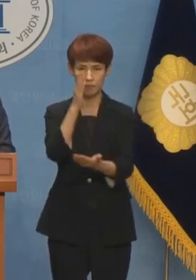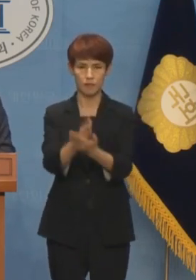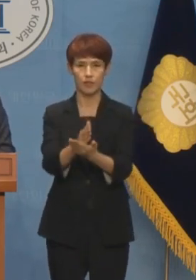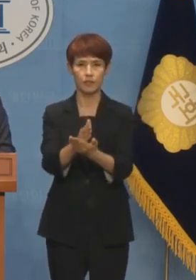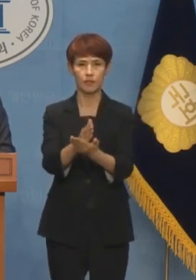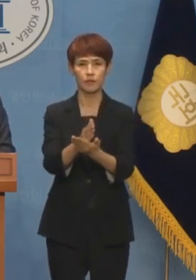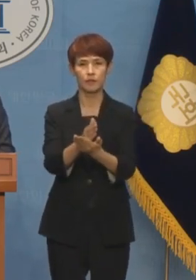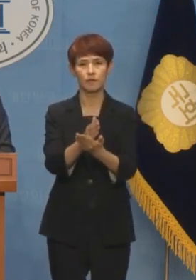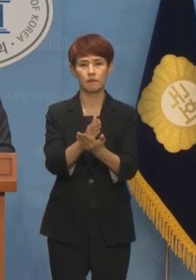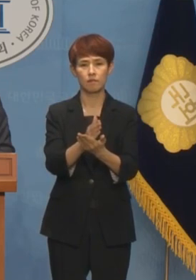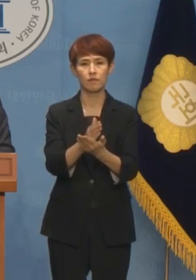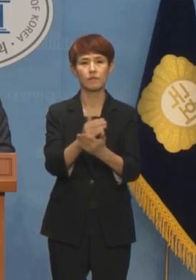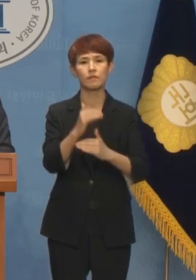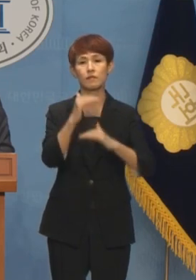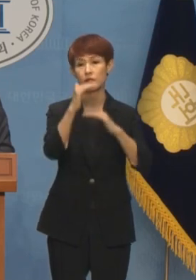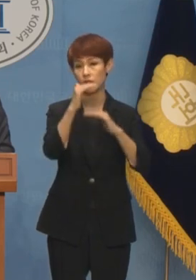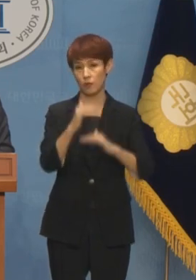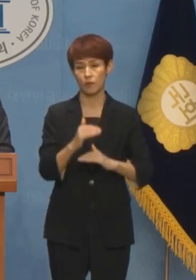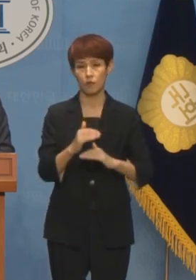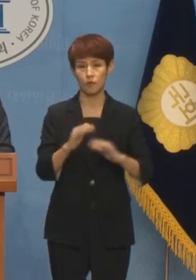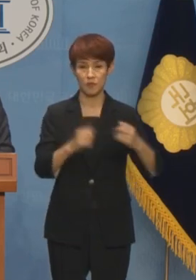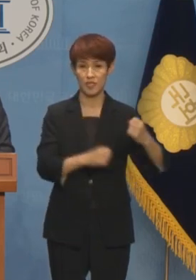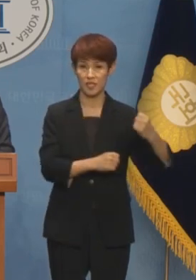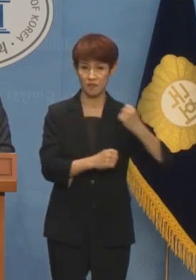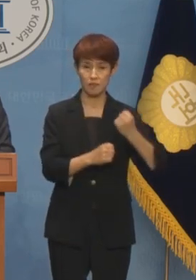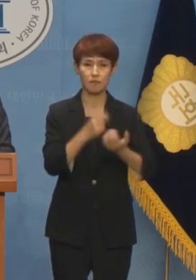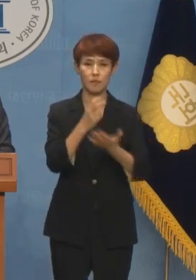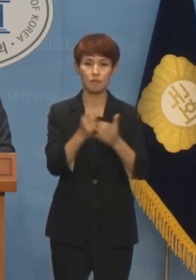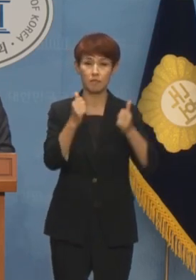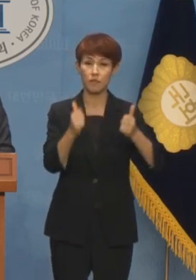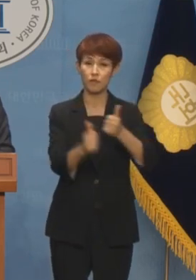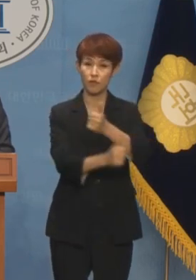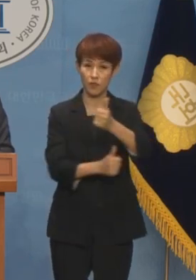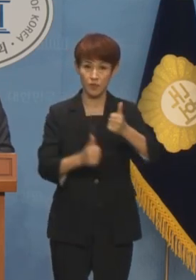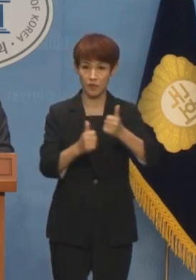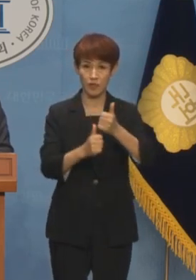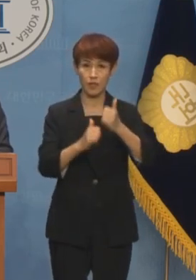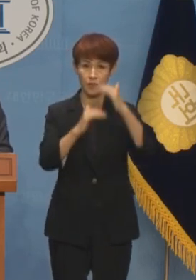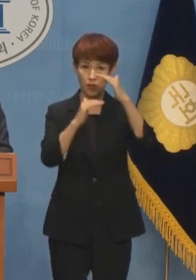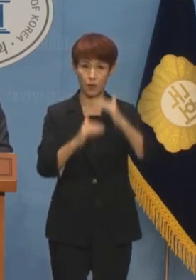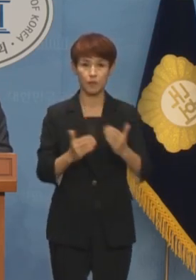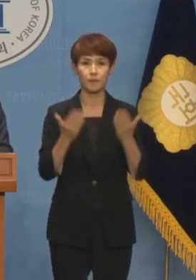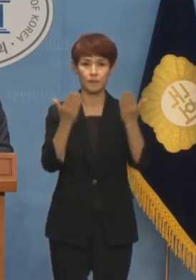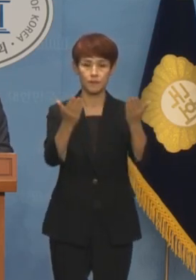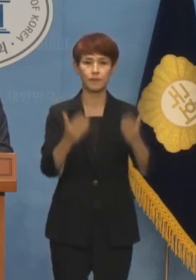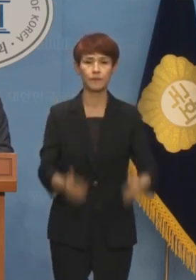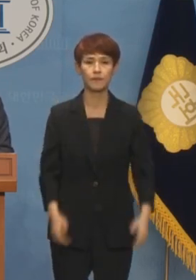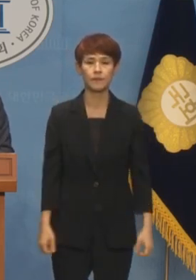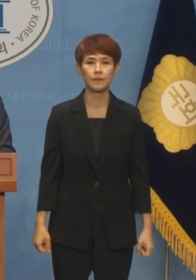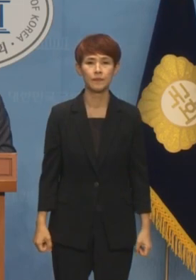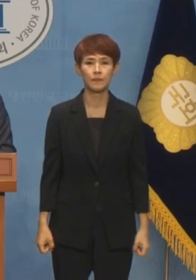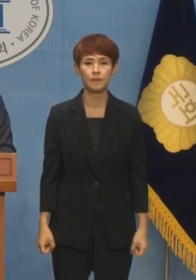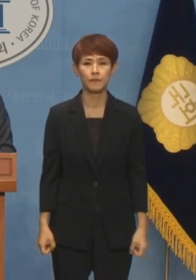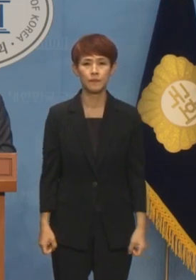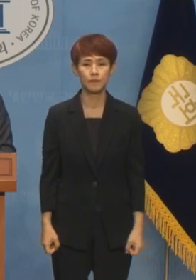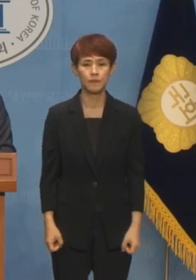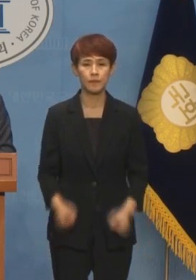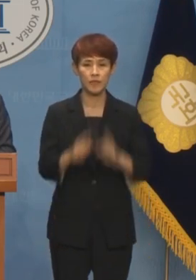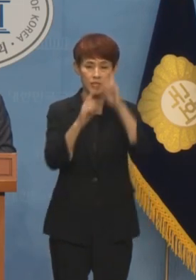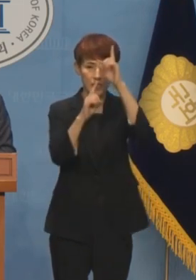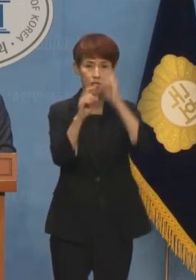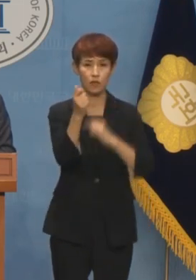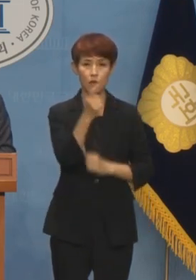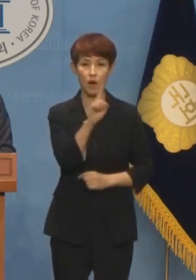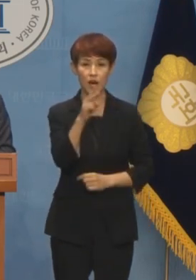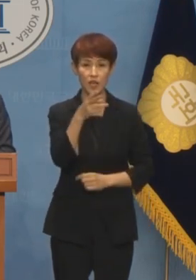중단하라라는 제하의 국민의힘 법제사법위원 일동의 성명서를 발표하겠습니다. 이화영